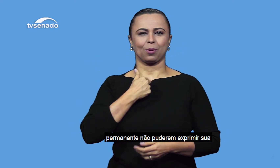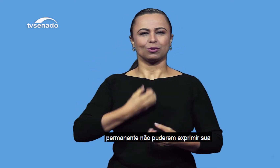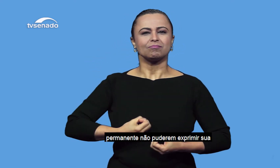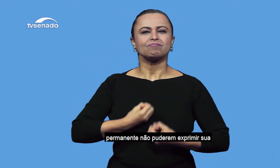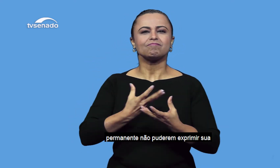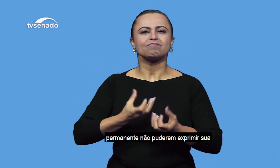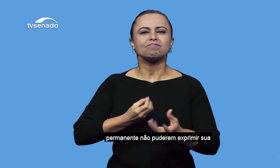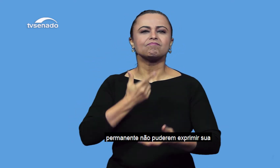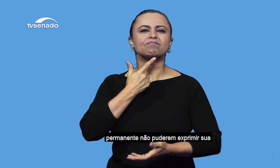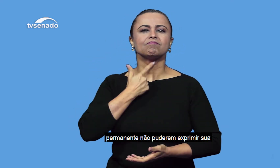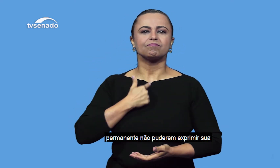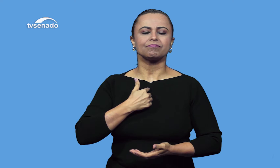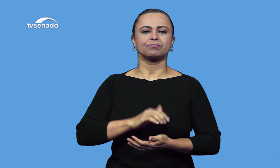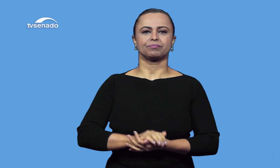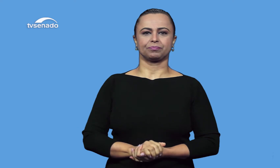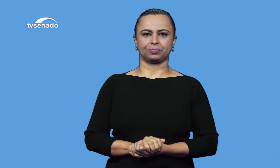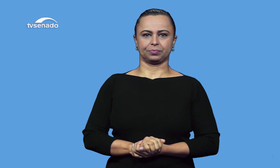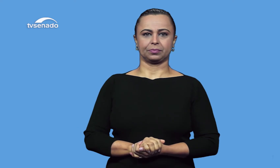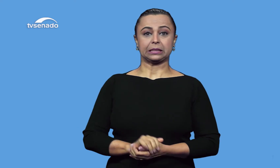sua vontade